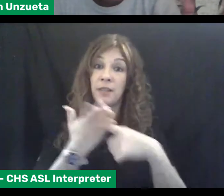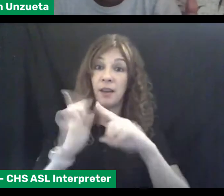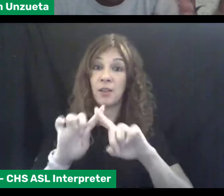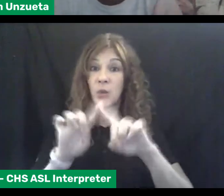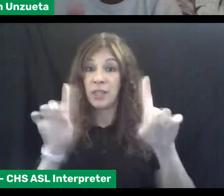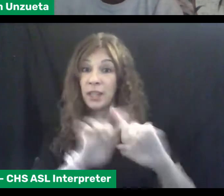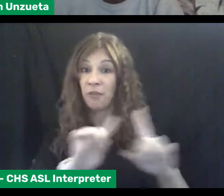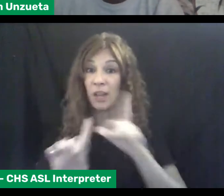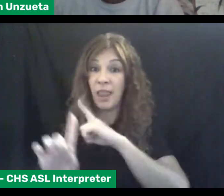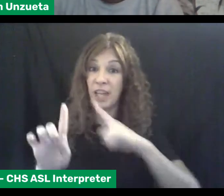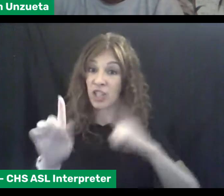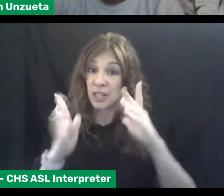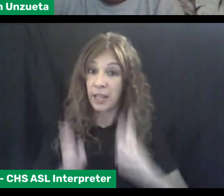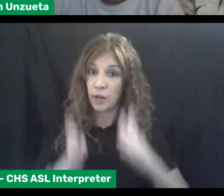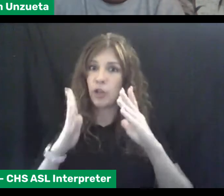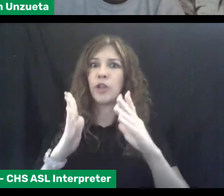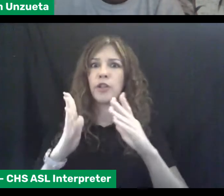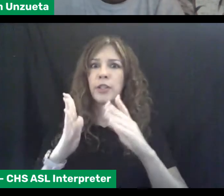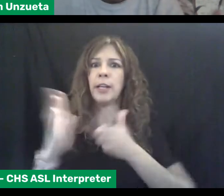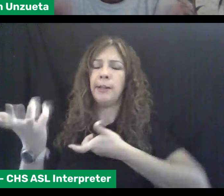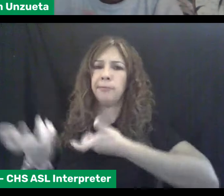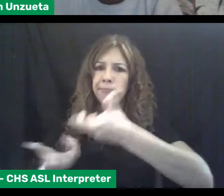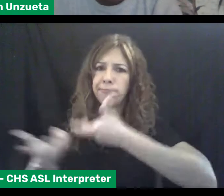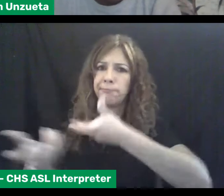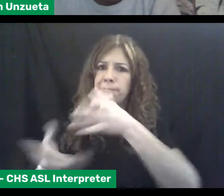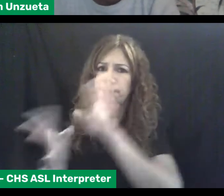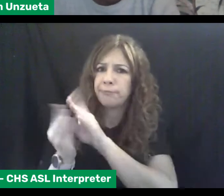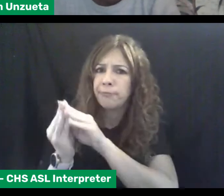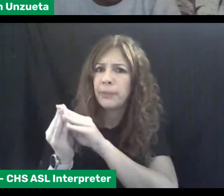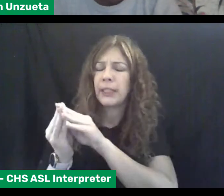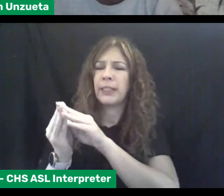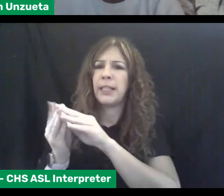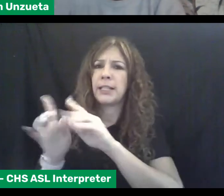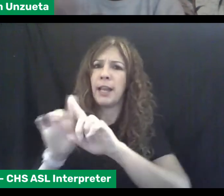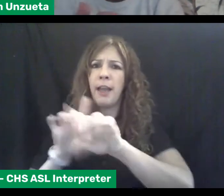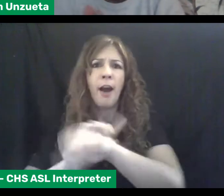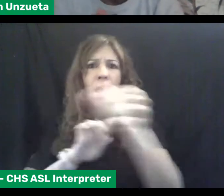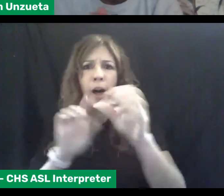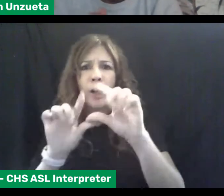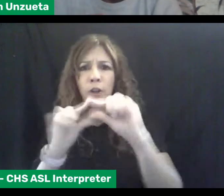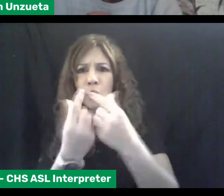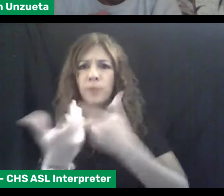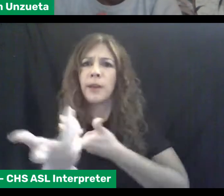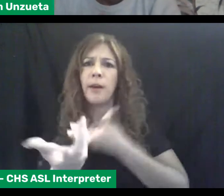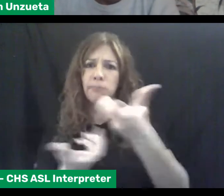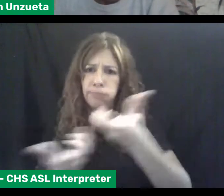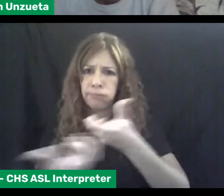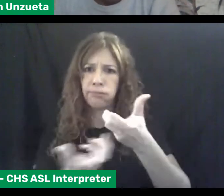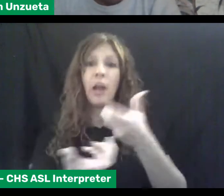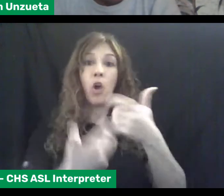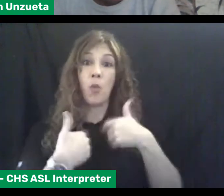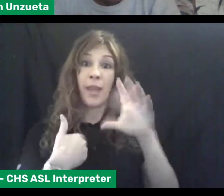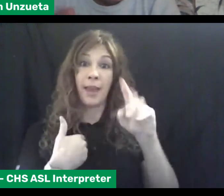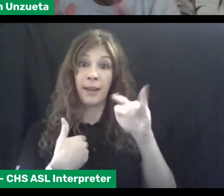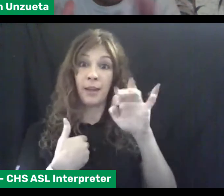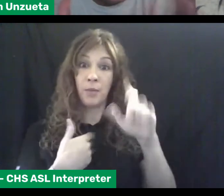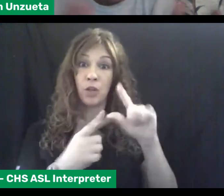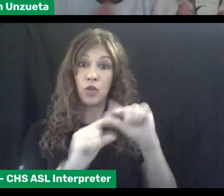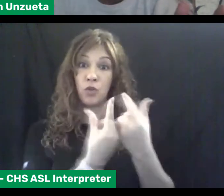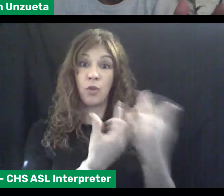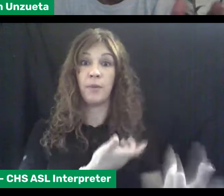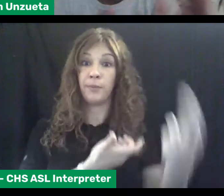legisladores, ahí empezamos a juntarnos con más grupos, llegó el grupo de Camille también, para ir